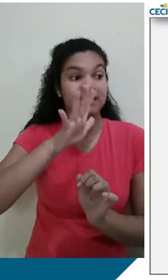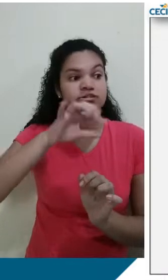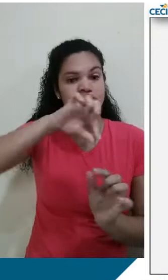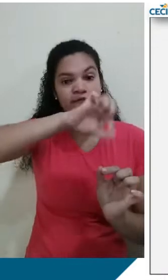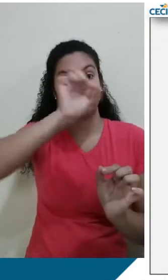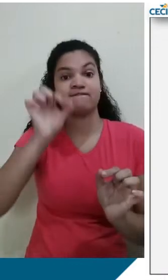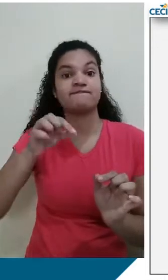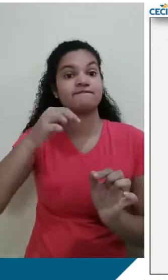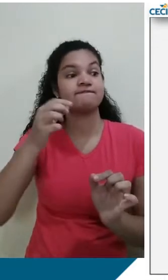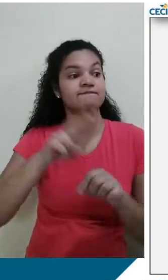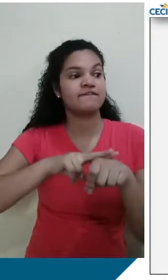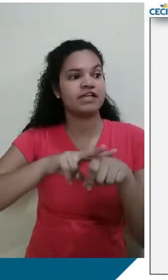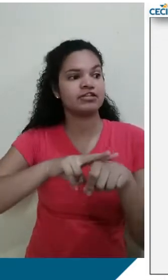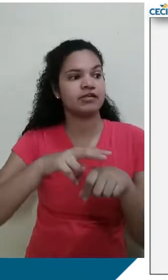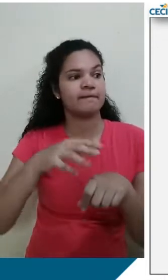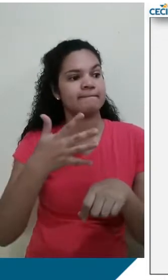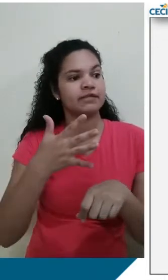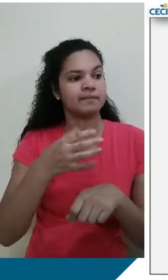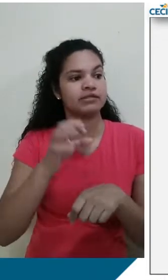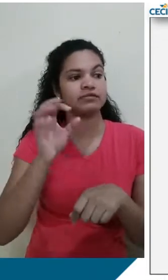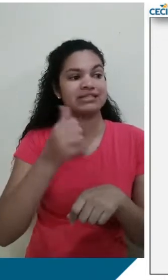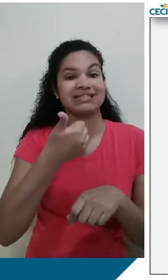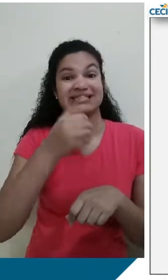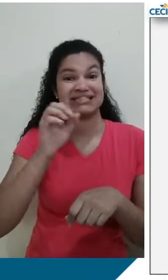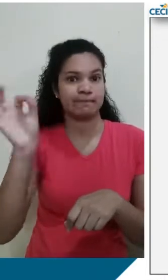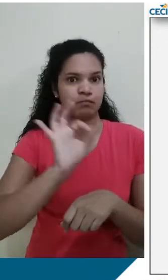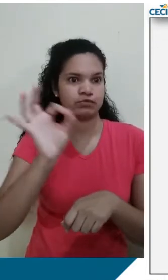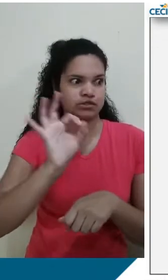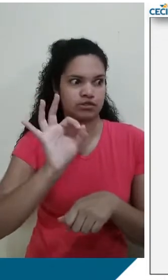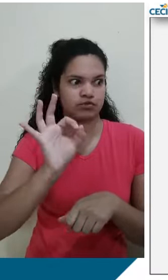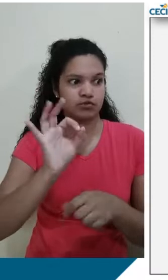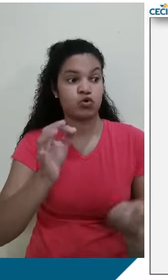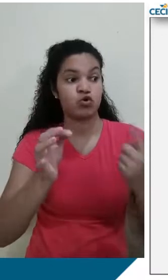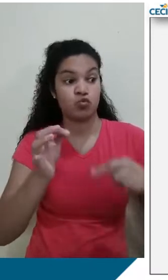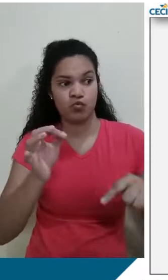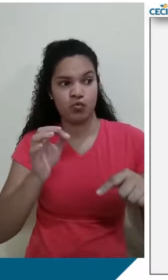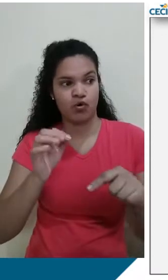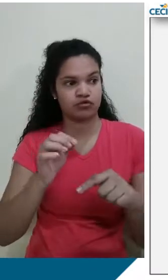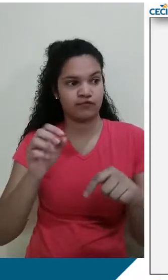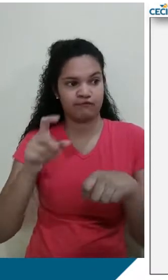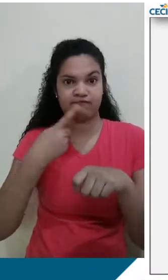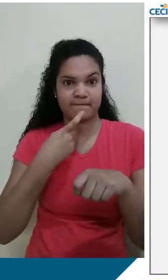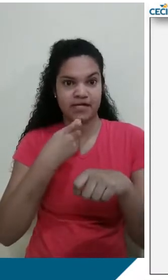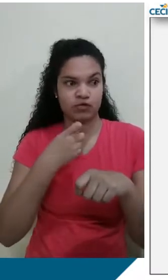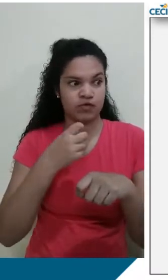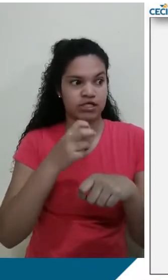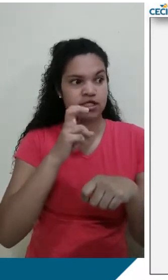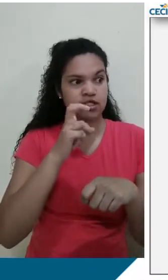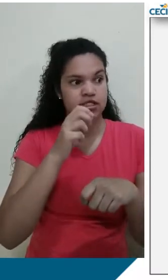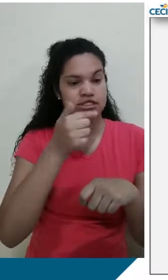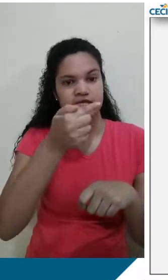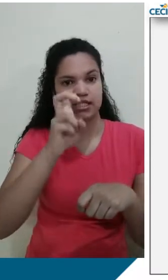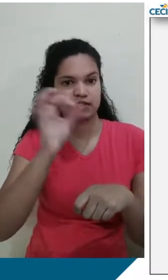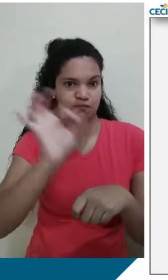vermelho, um estímulo de 530 nanômetros significa uma ativação de 75% aproximadamente. O enunciado da